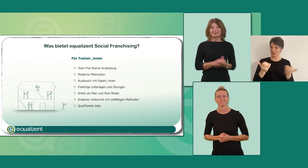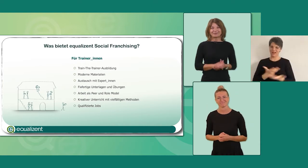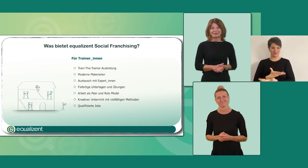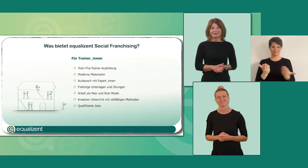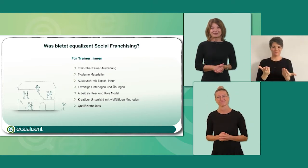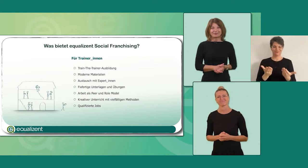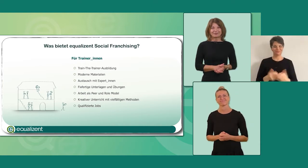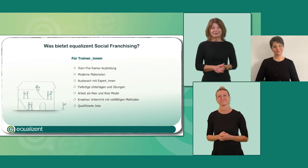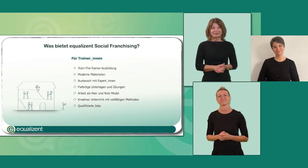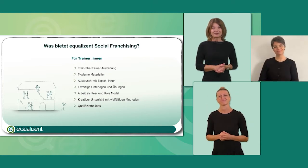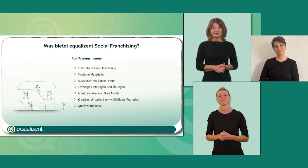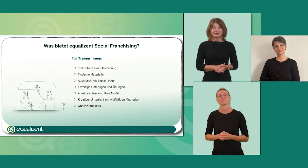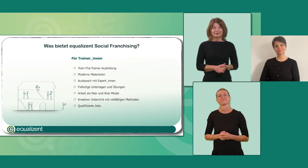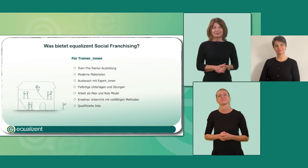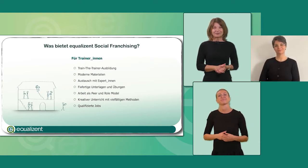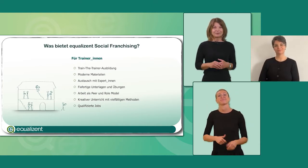gestalten.